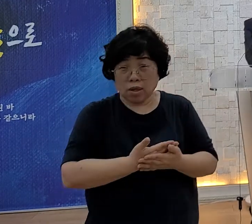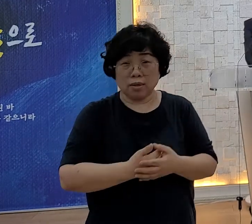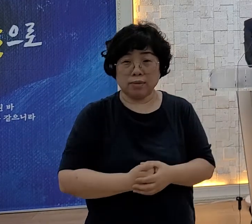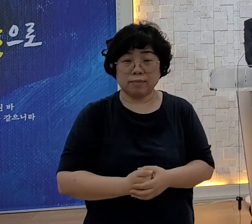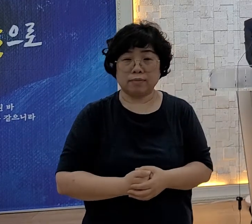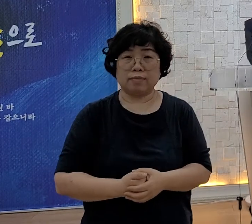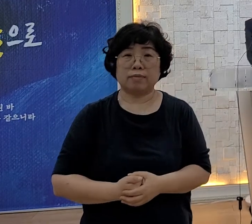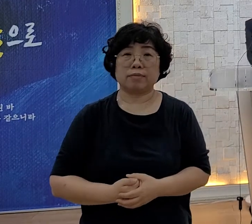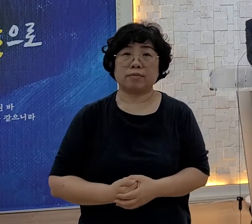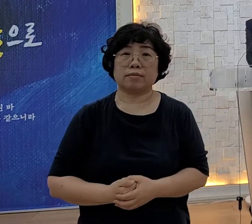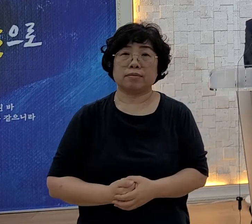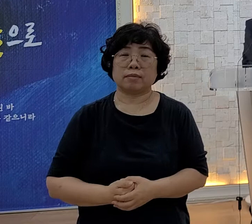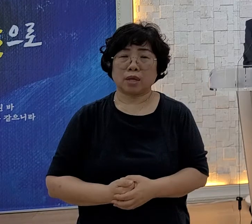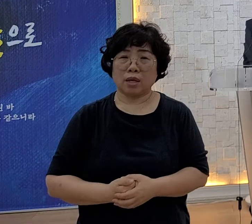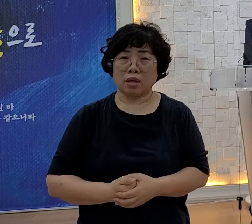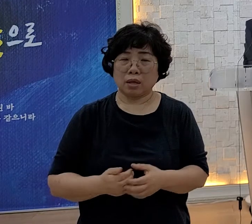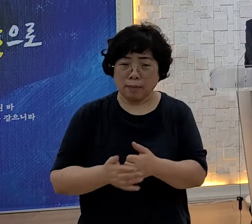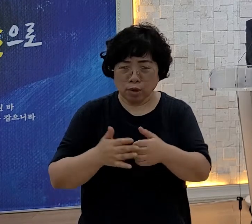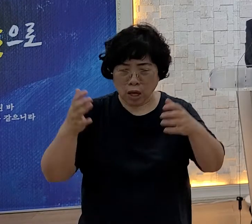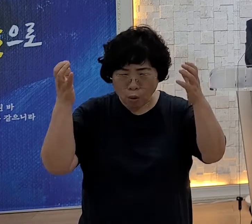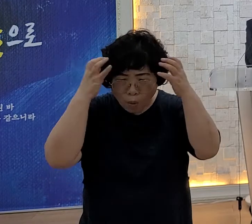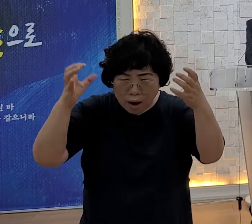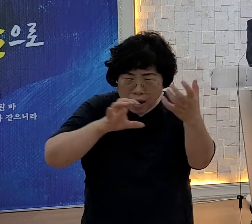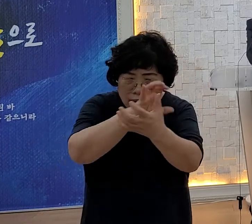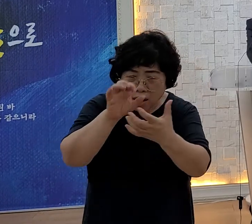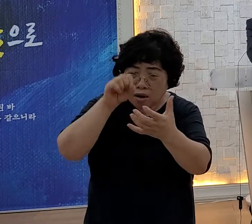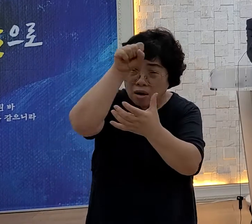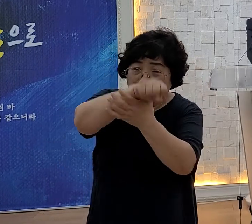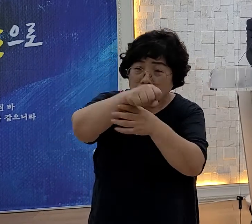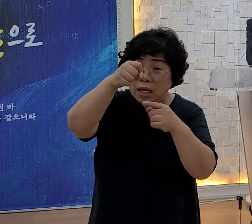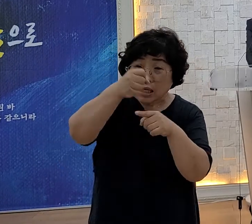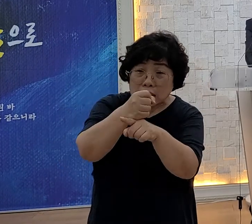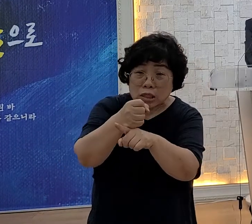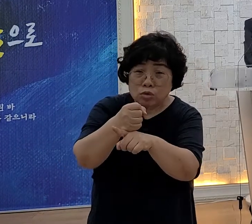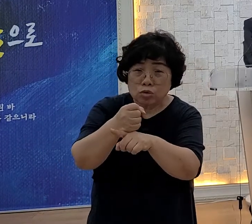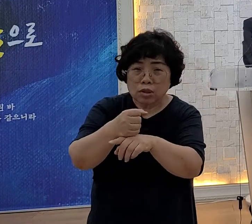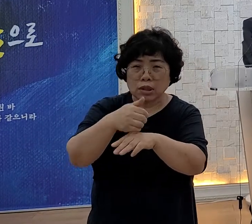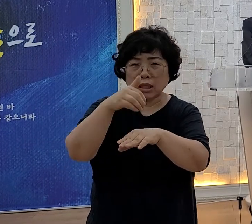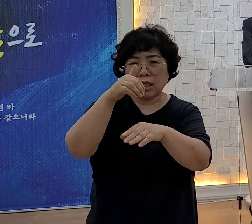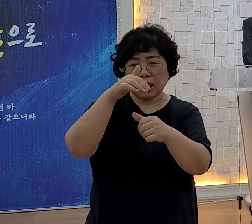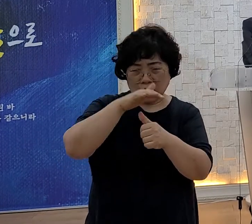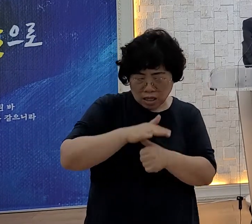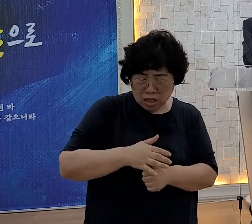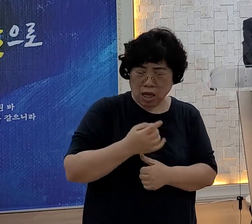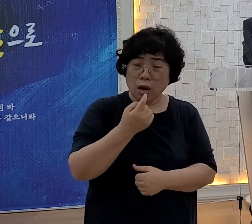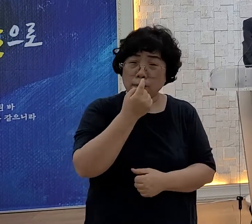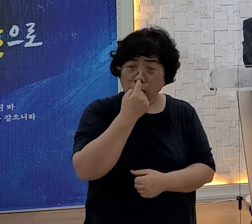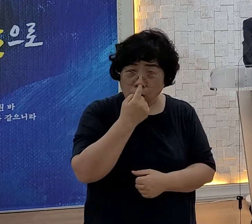인내를 배워가지고, 환난 주신 목적은 인내를 배워가지고 우리가 연단되어서